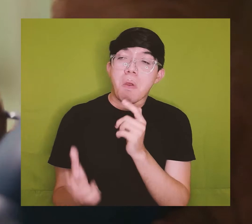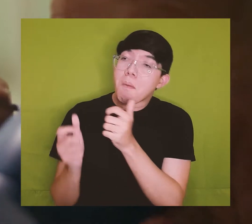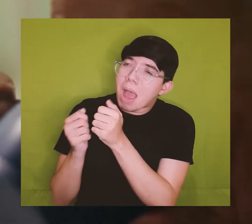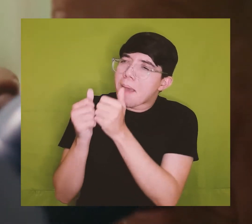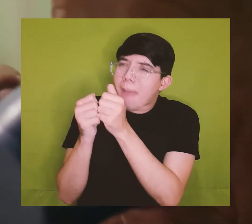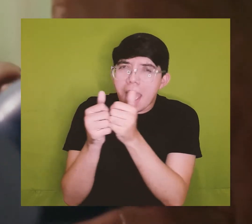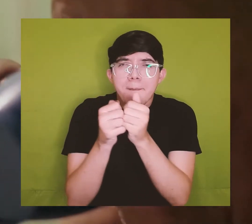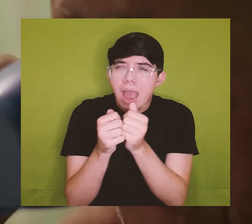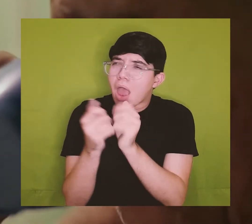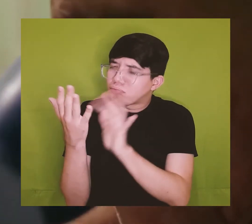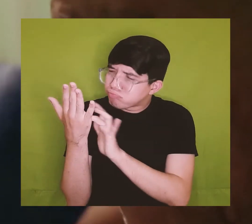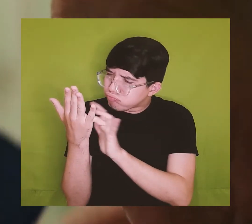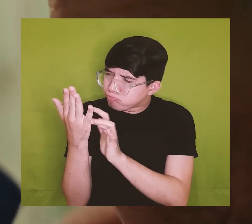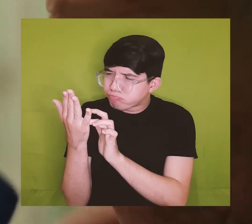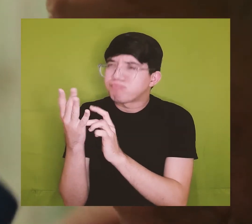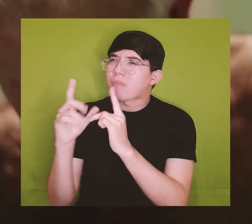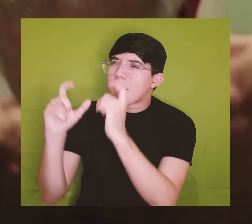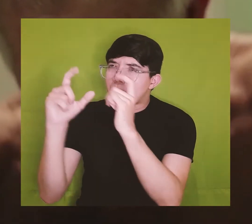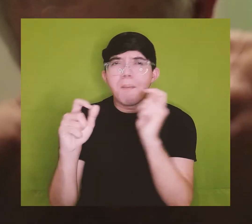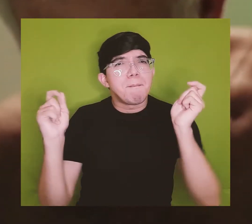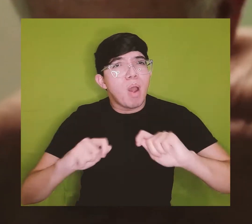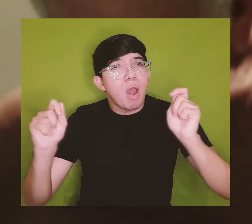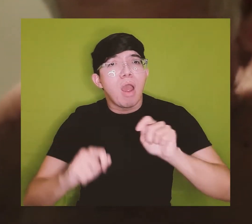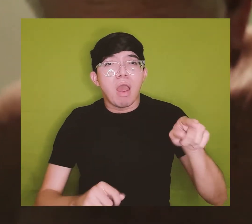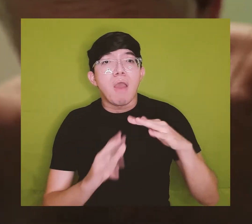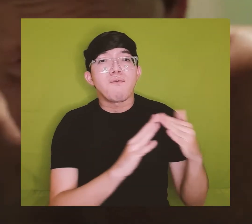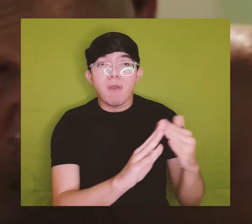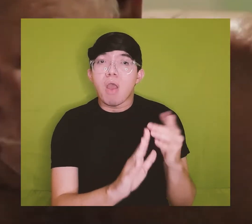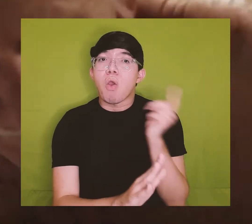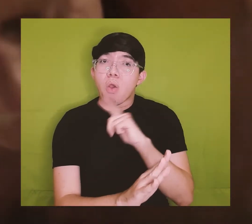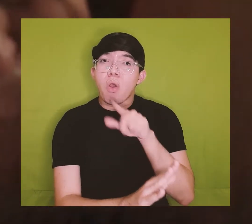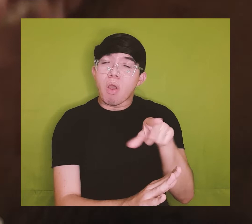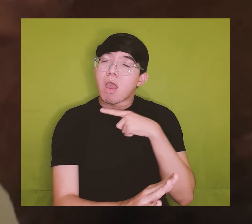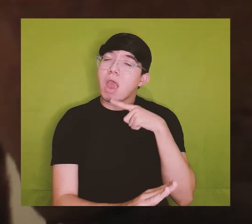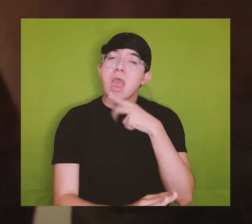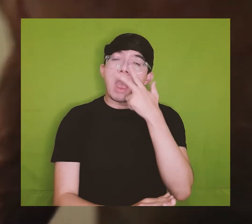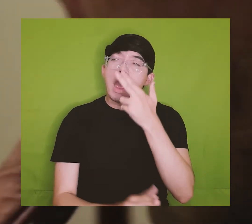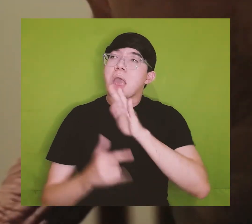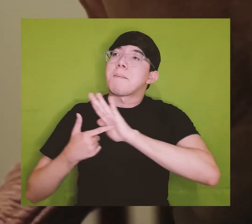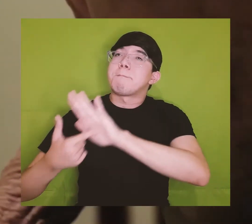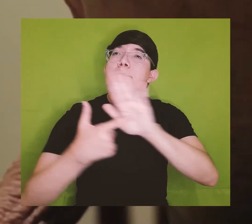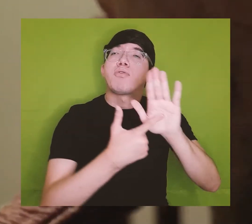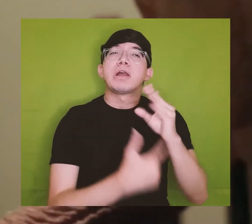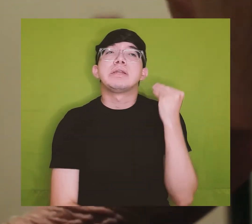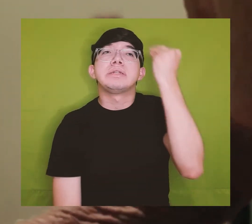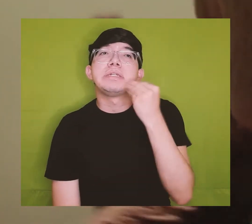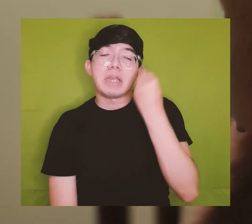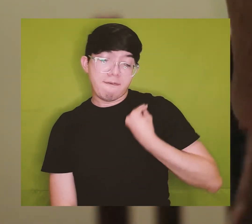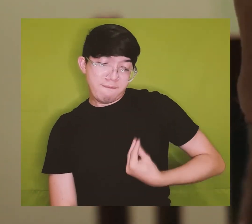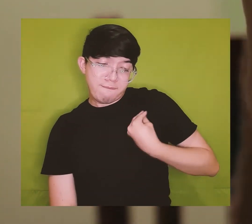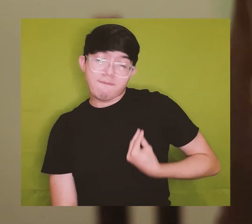comunicar o que ela vivencia, né? E contar essas histórias são muito massa, né?